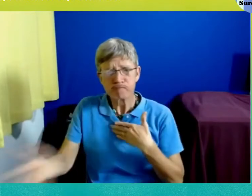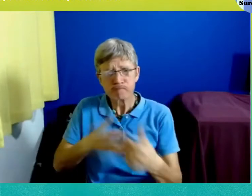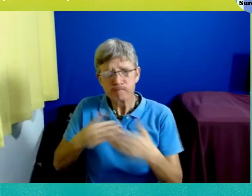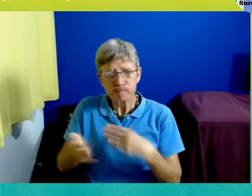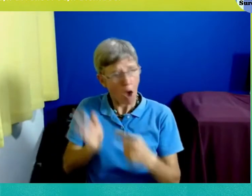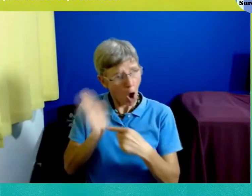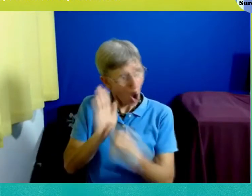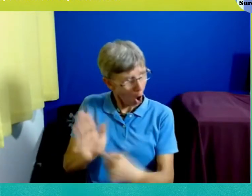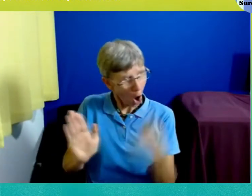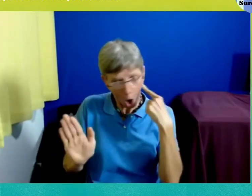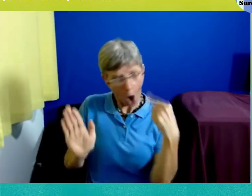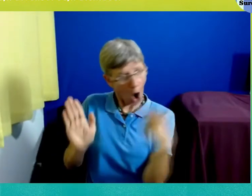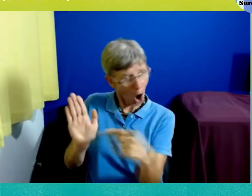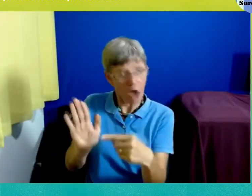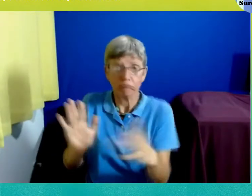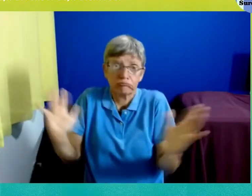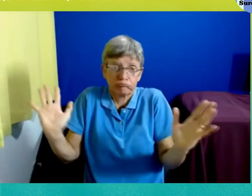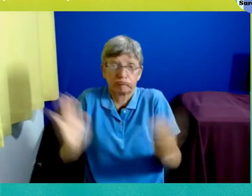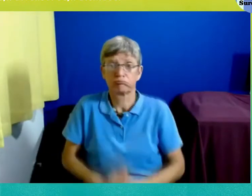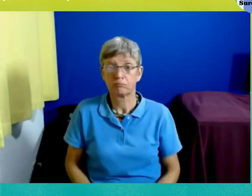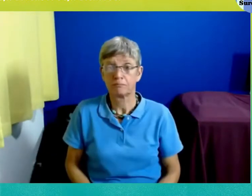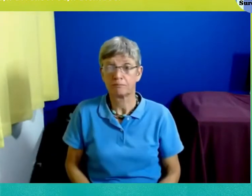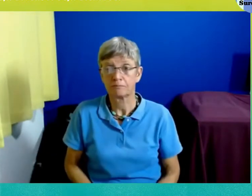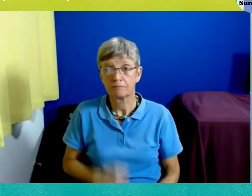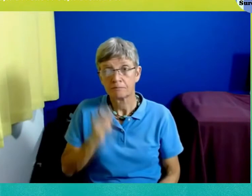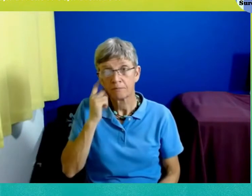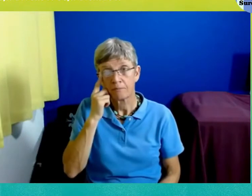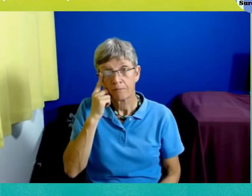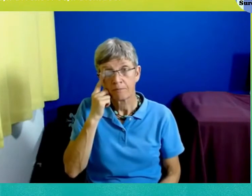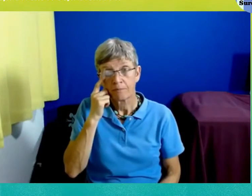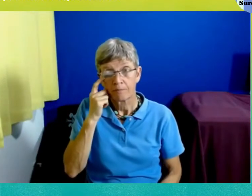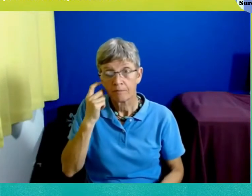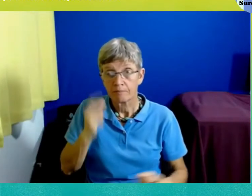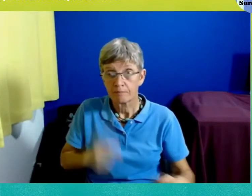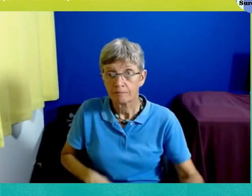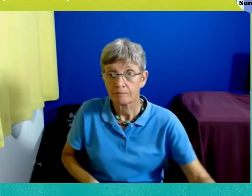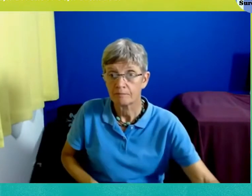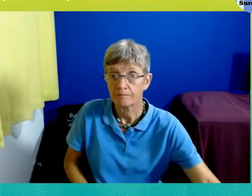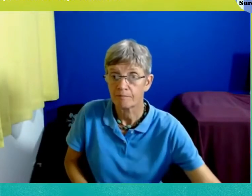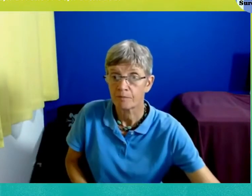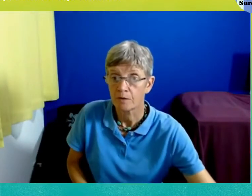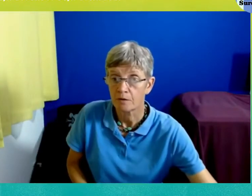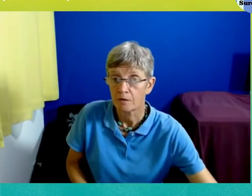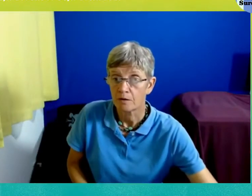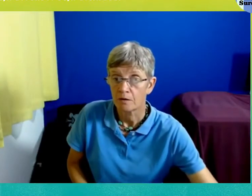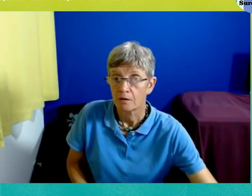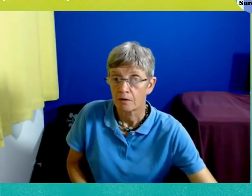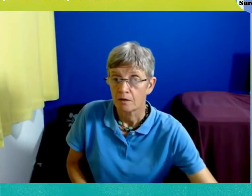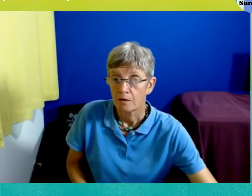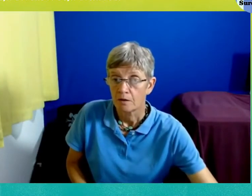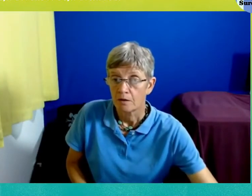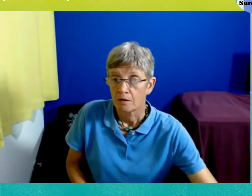pode mostrar para o ouvinte também, para o aluno ouvinte, pois é uma literatura brasileira.